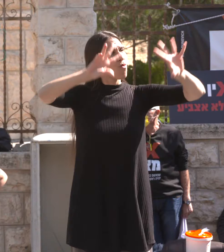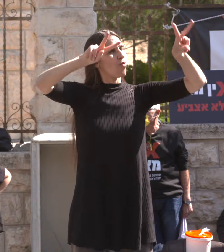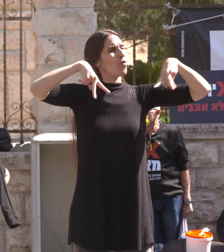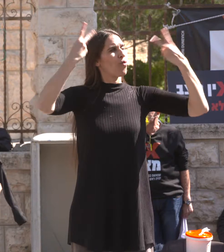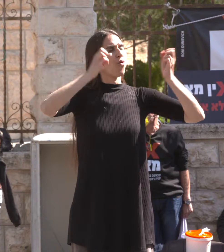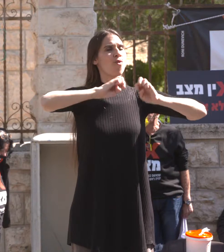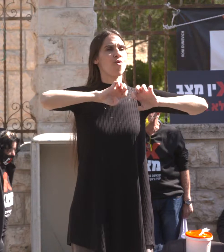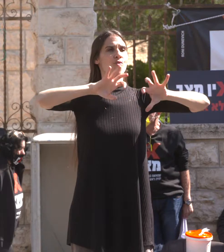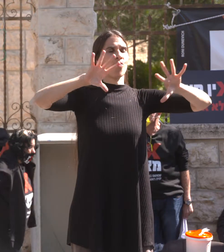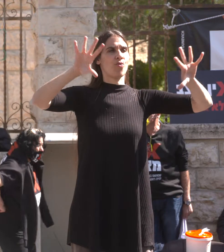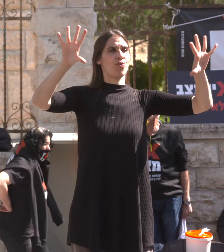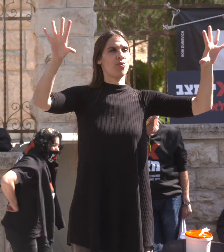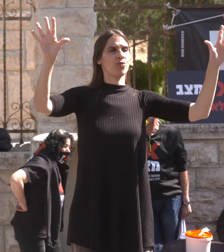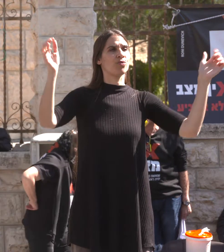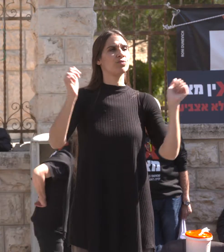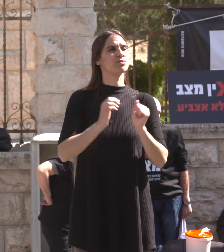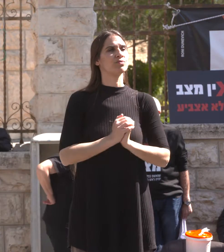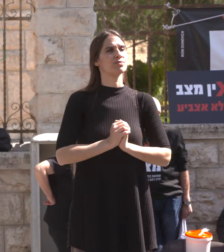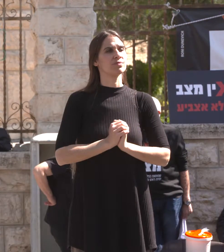את האור.